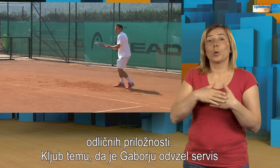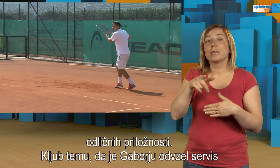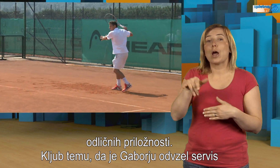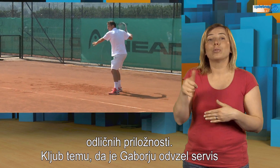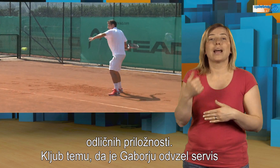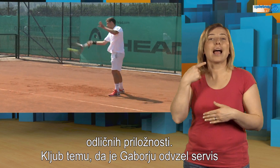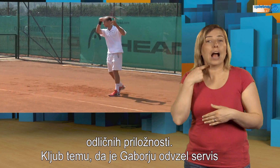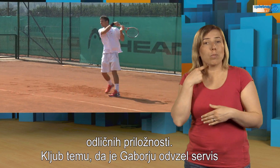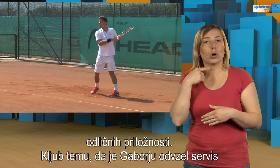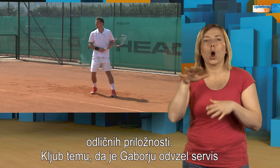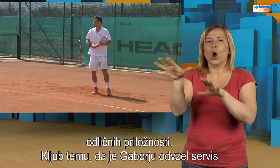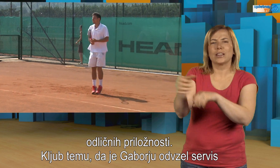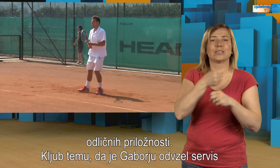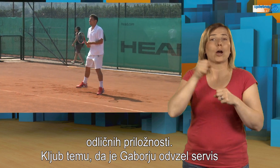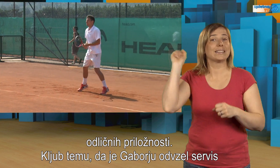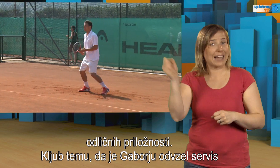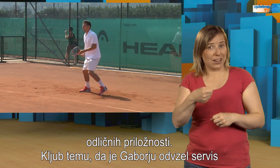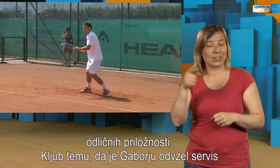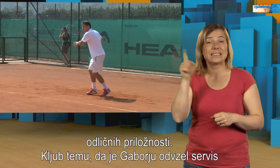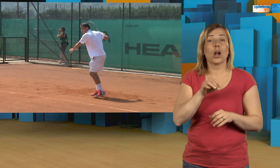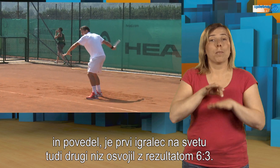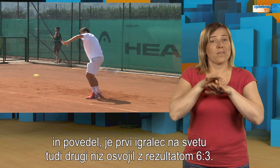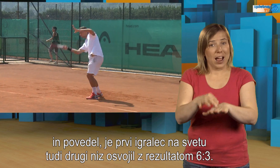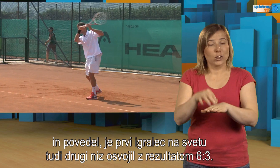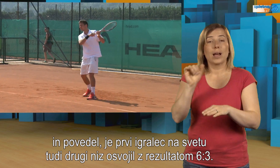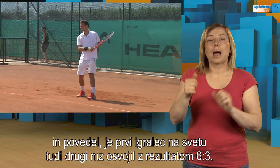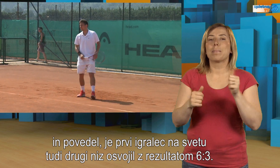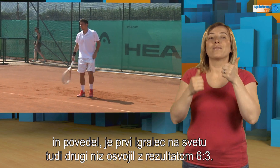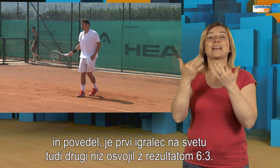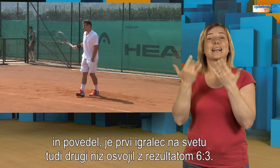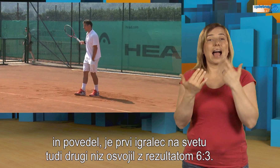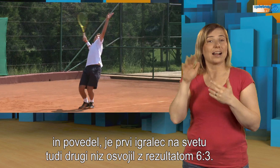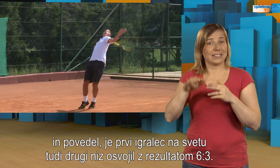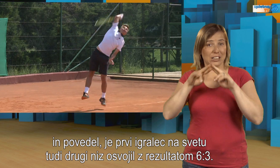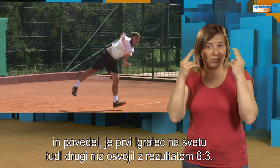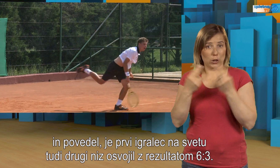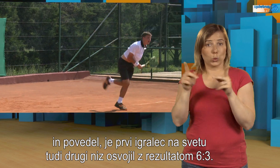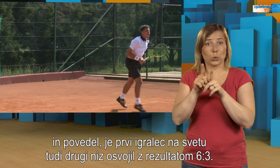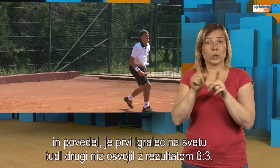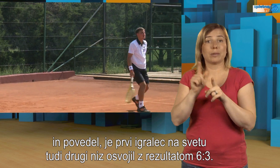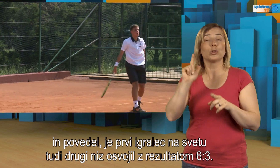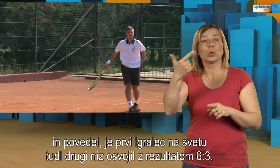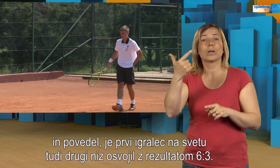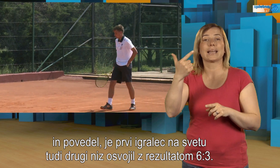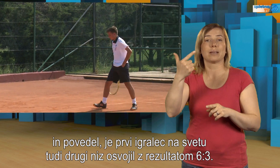Kljub temu, da je Gaboru odvzel servis in povedel, je prvi igralec na svetu tudi drugi niz osvojil z